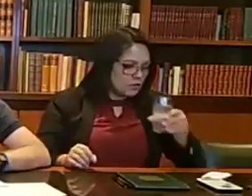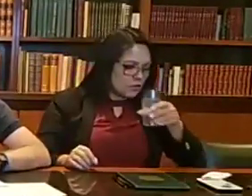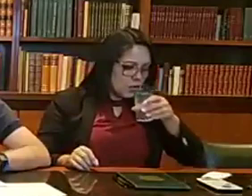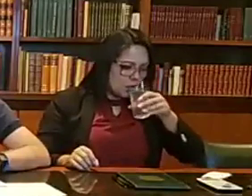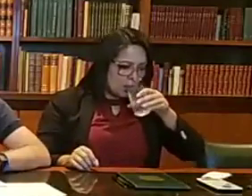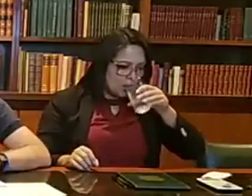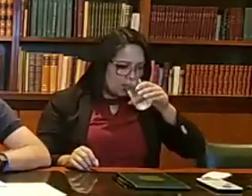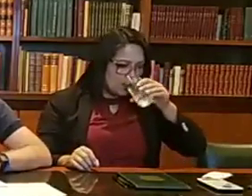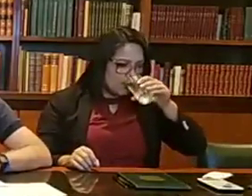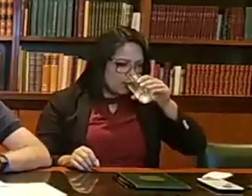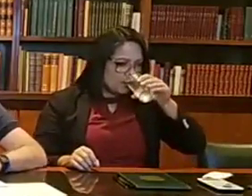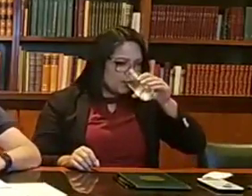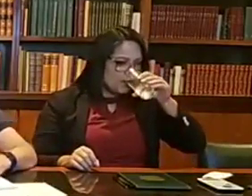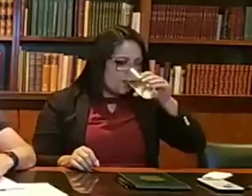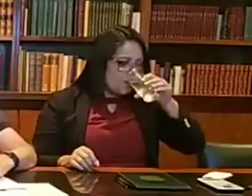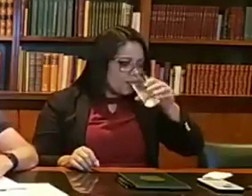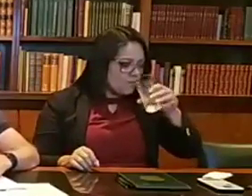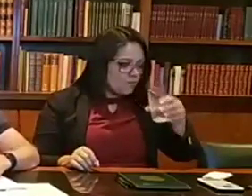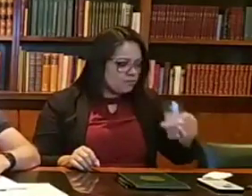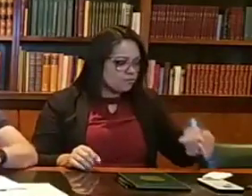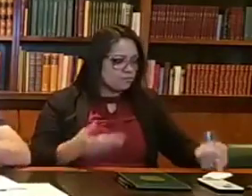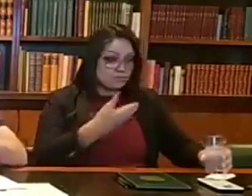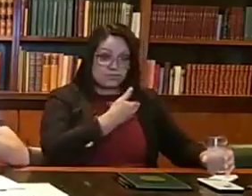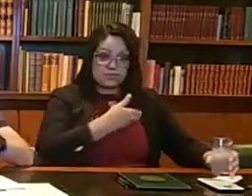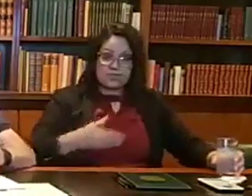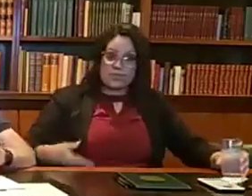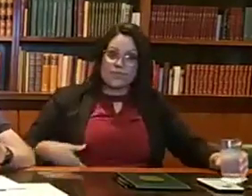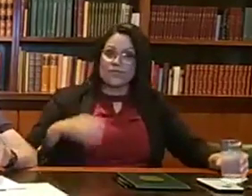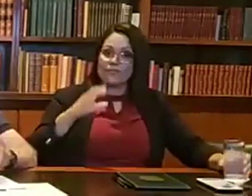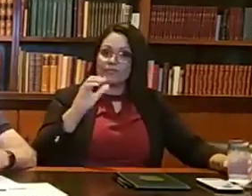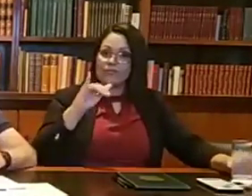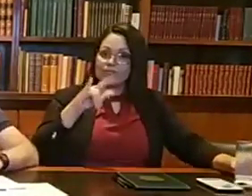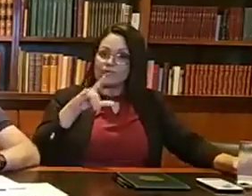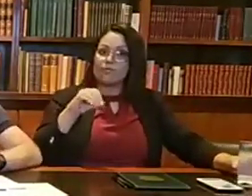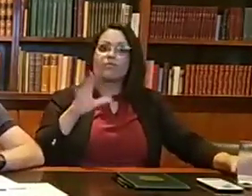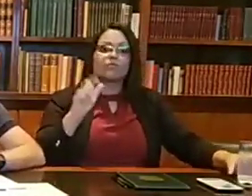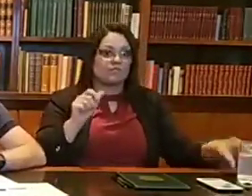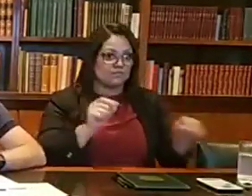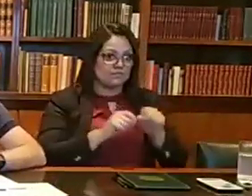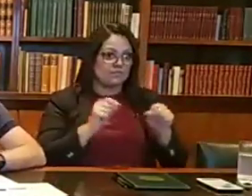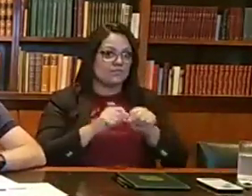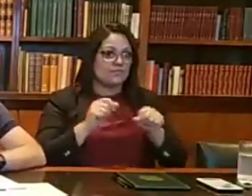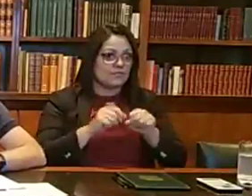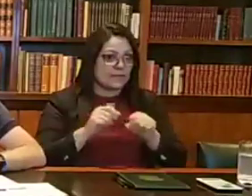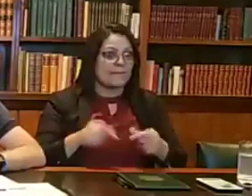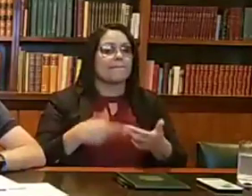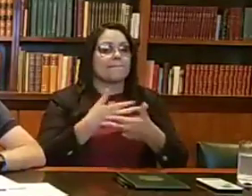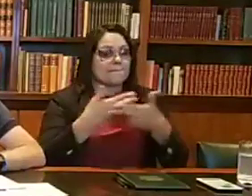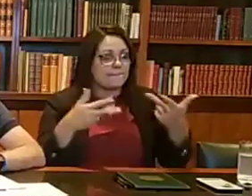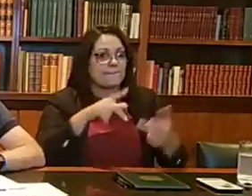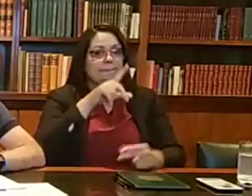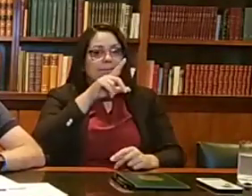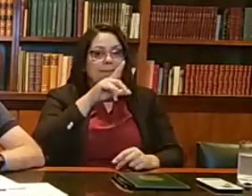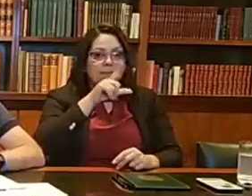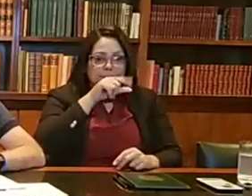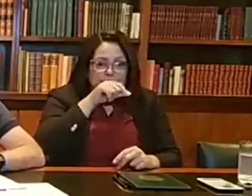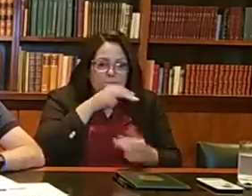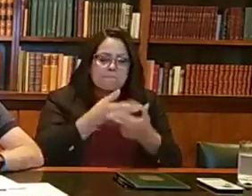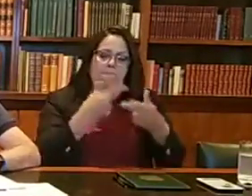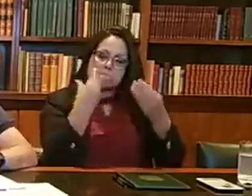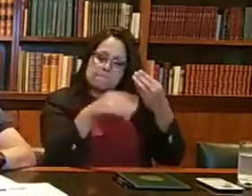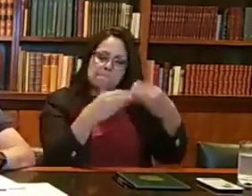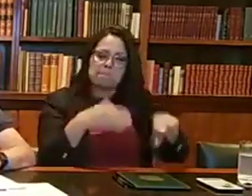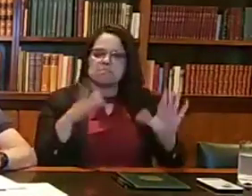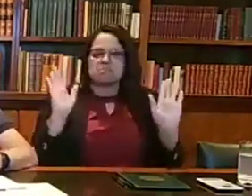resolvido. O governador lá, o Camilo, fez vários tweets agradecendo a nossa participação lá, tudo bem. Não temos nada a ver na